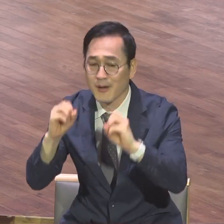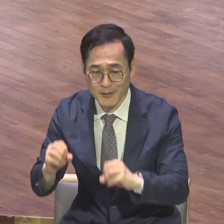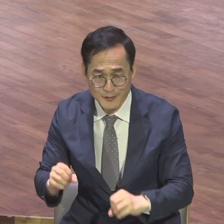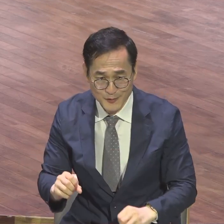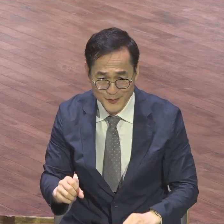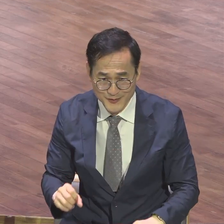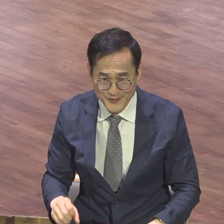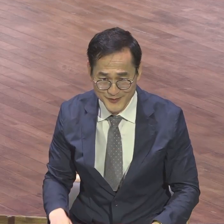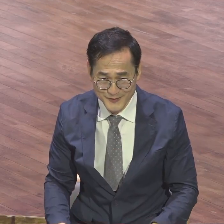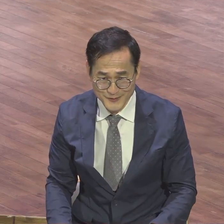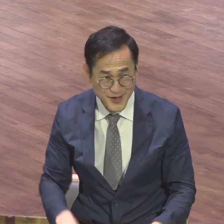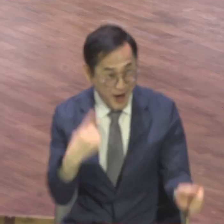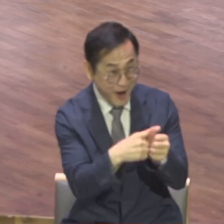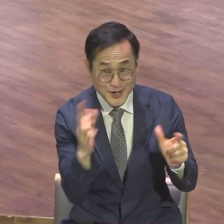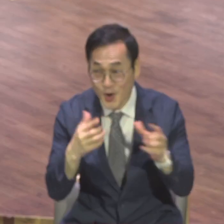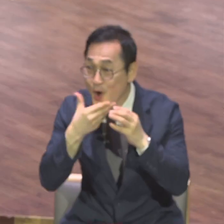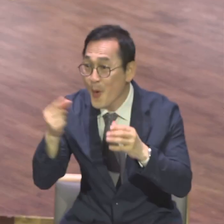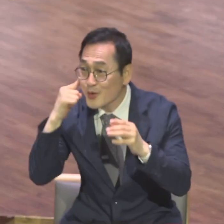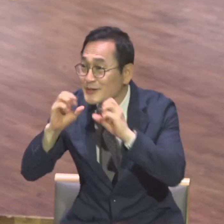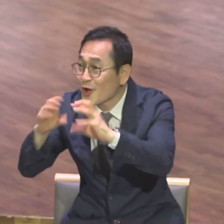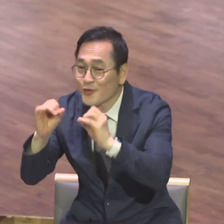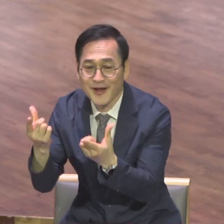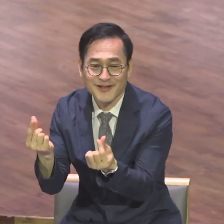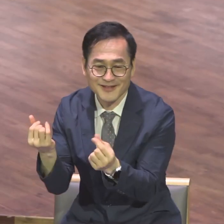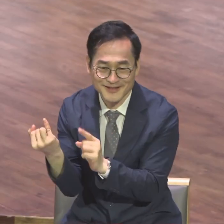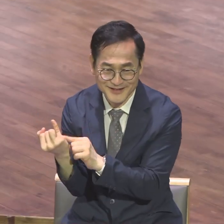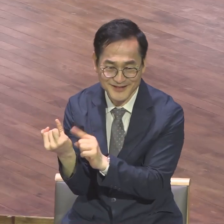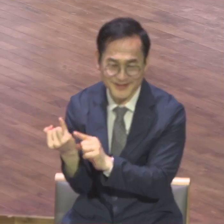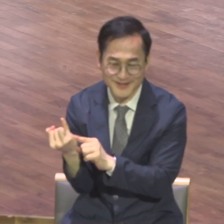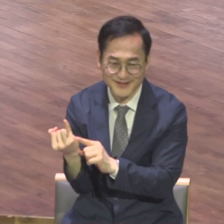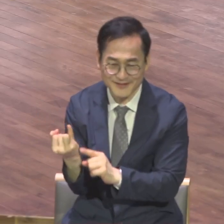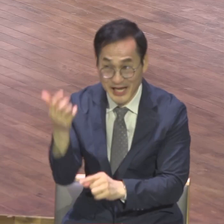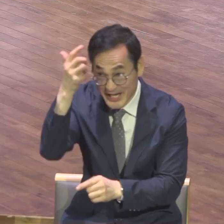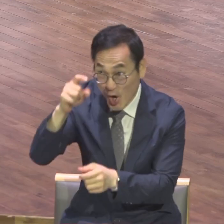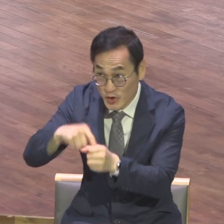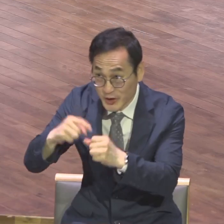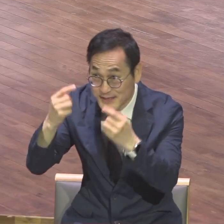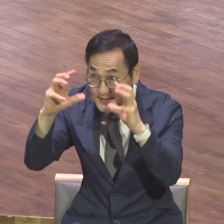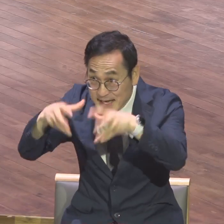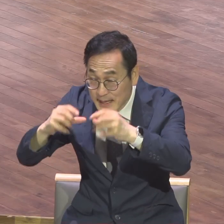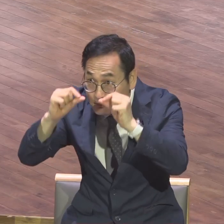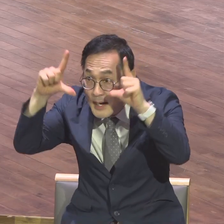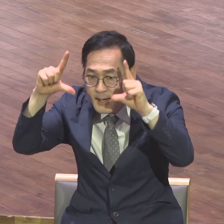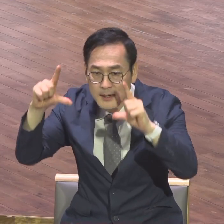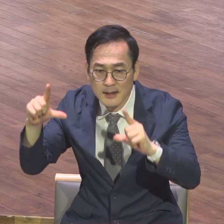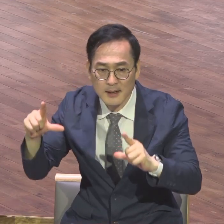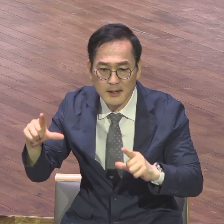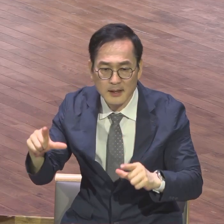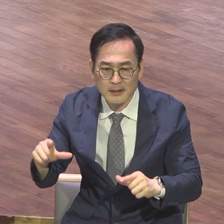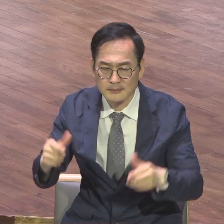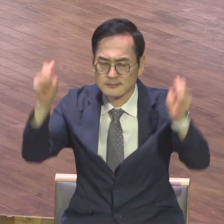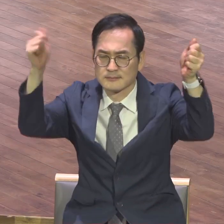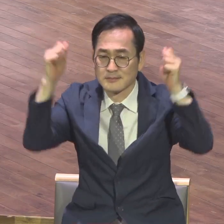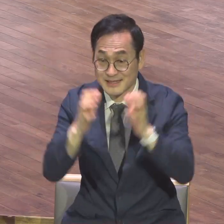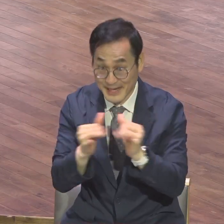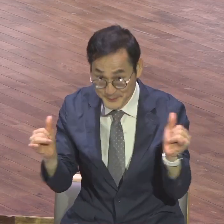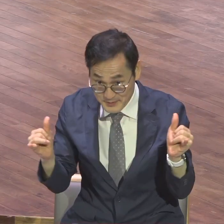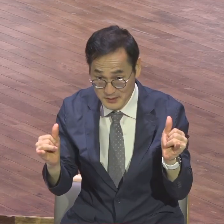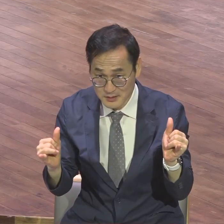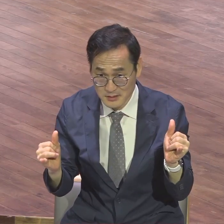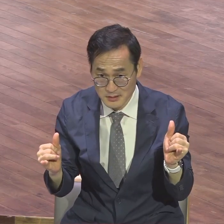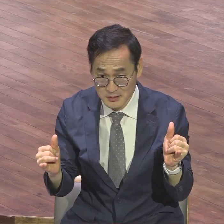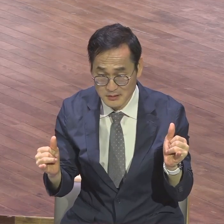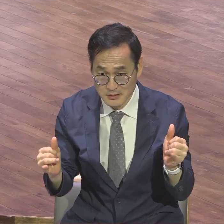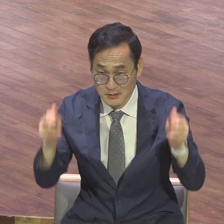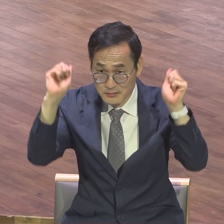이 무슨 말이에요? 귀신 들렸다, 영의 세계를 안다는 뜻이에요. 그래서 무속인들이요 예배 드리는 거 다릅니다.